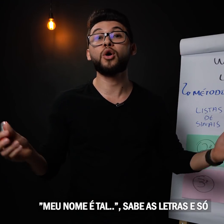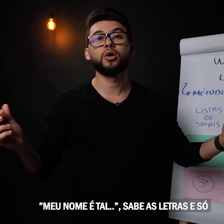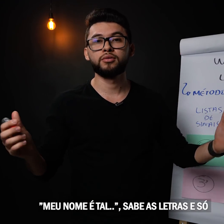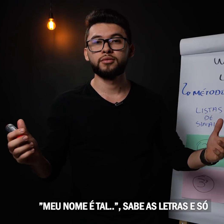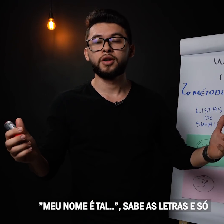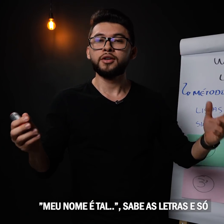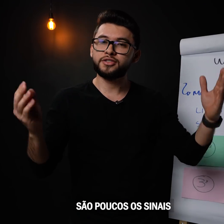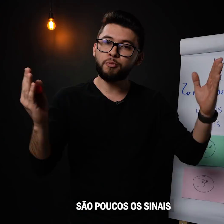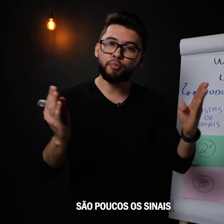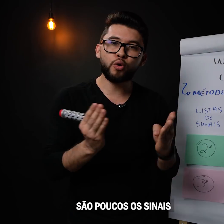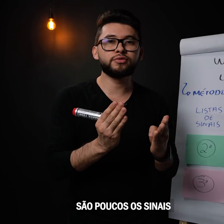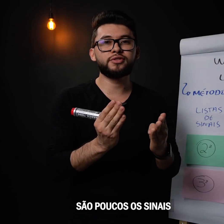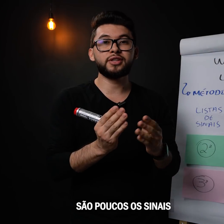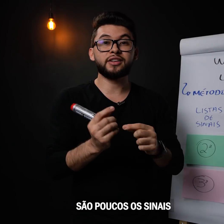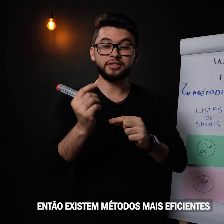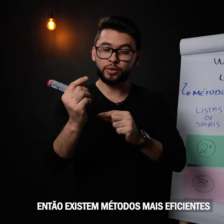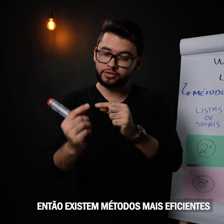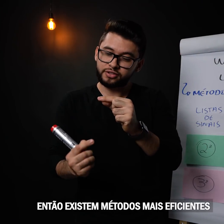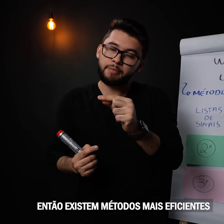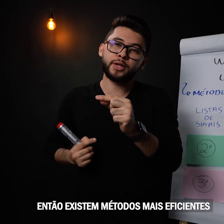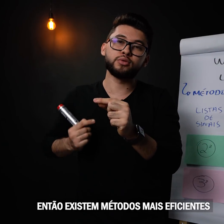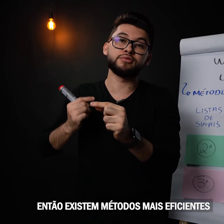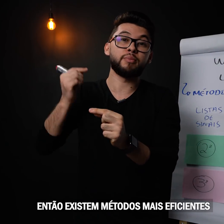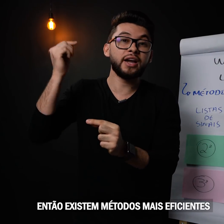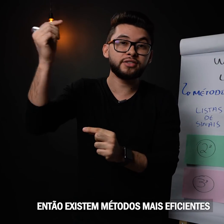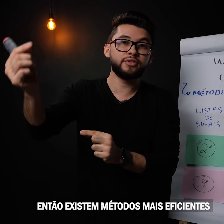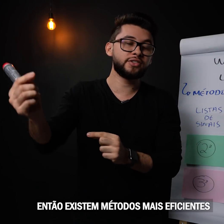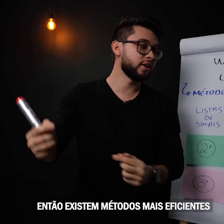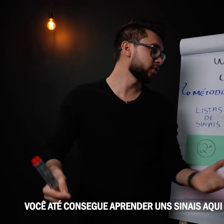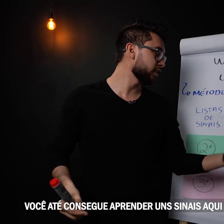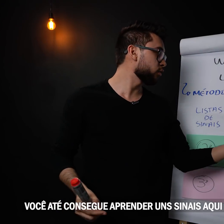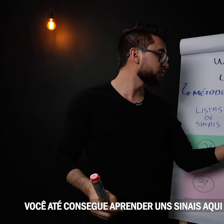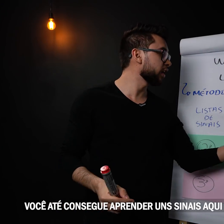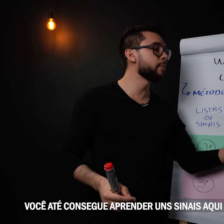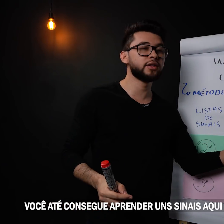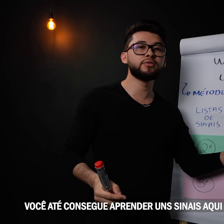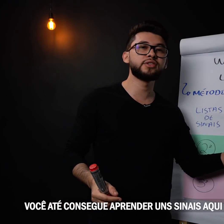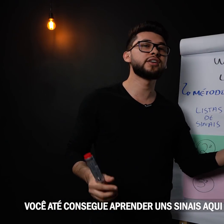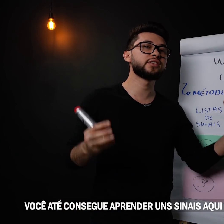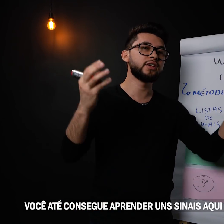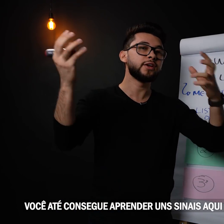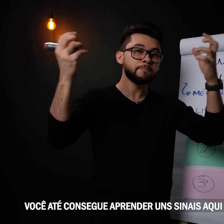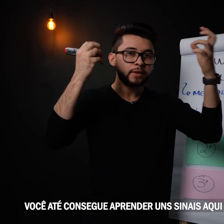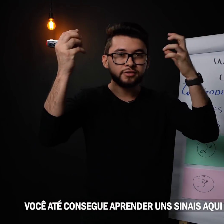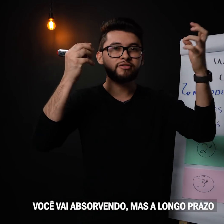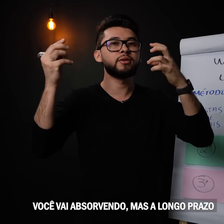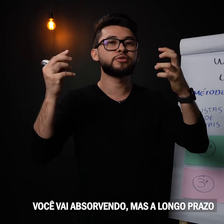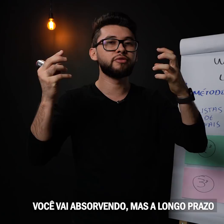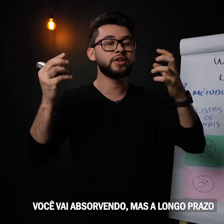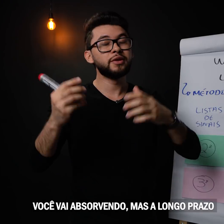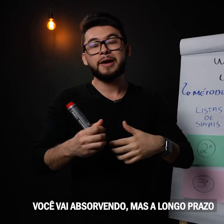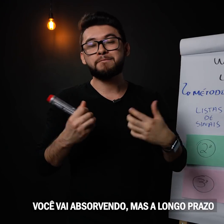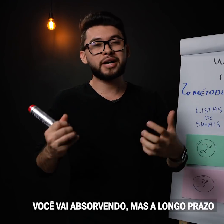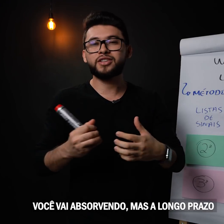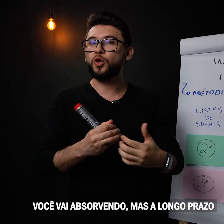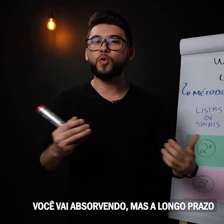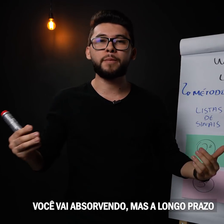só. São poucos os sinais, então existem métodos mais eficientes. Você até consegue aprender os sinais aqui, né? Você vai absorvendo, mas a longo